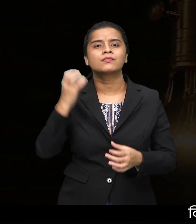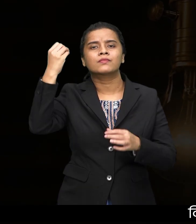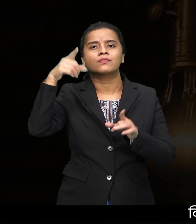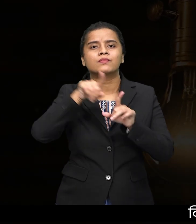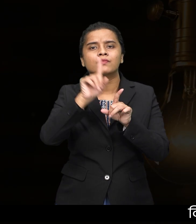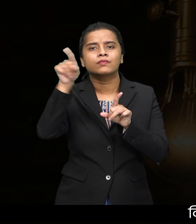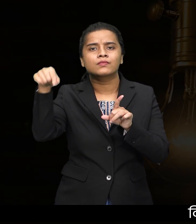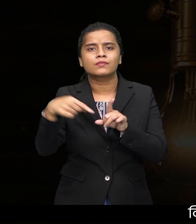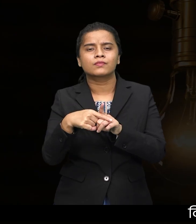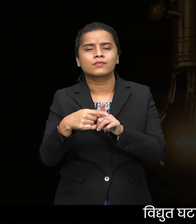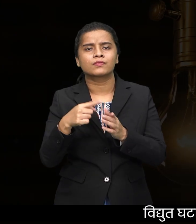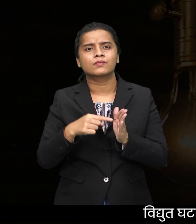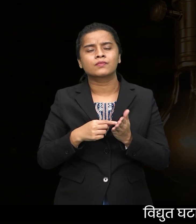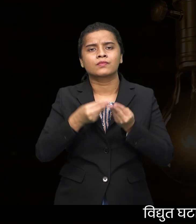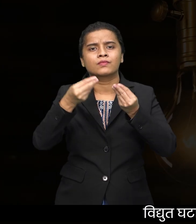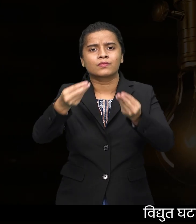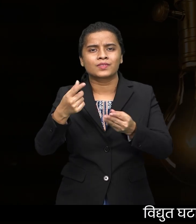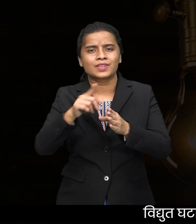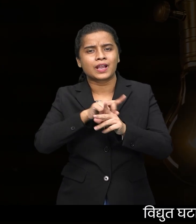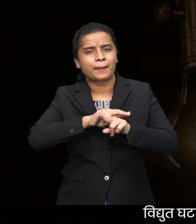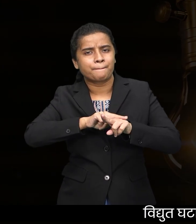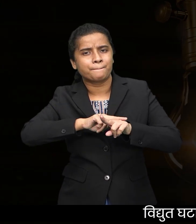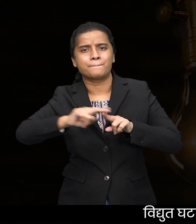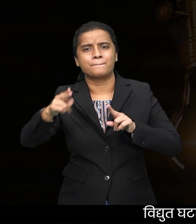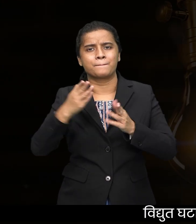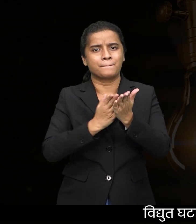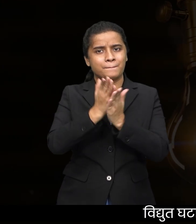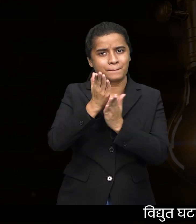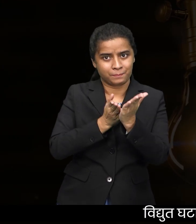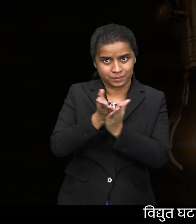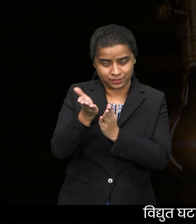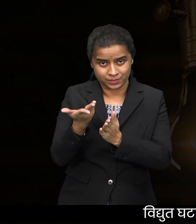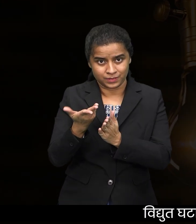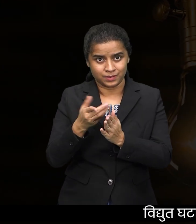विद्युत परिपथ विद्युत घटाच्या 2 ध्रुवांमधून